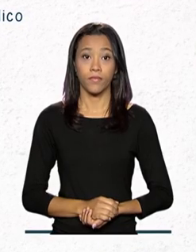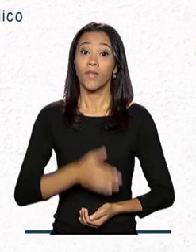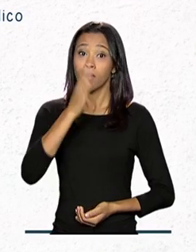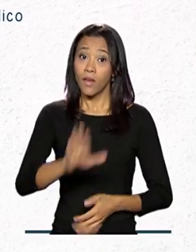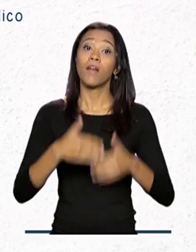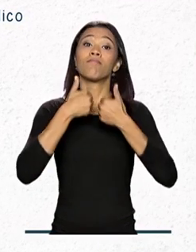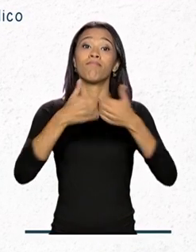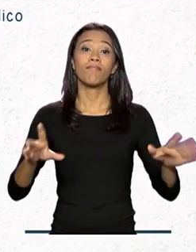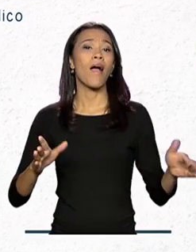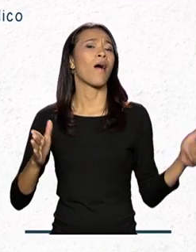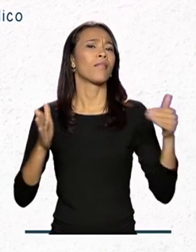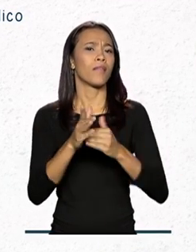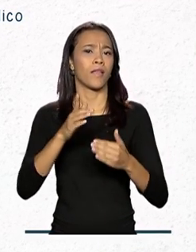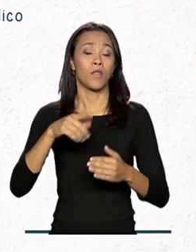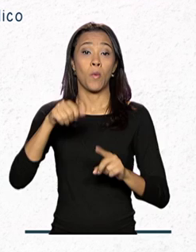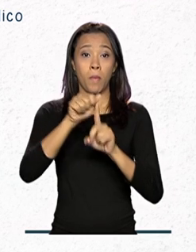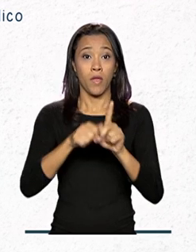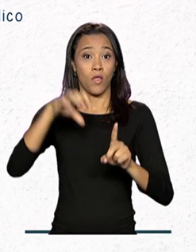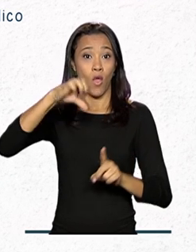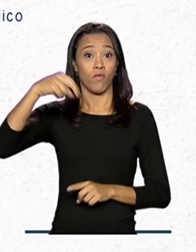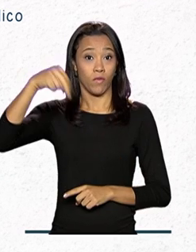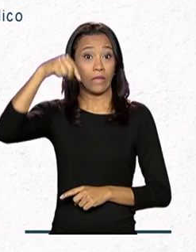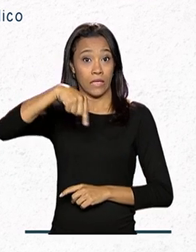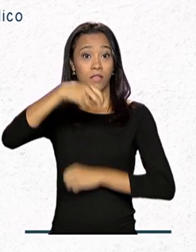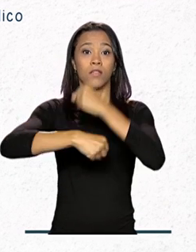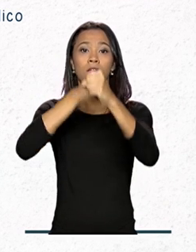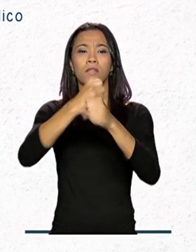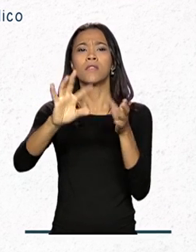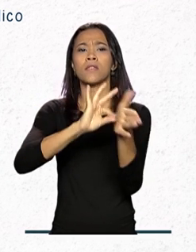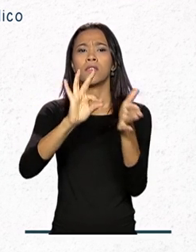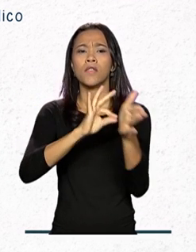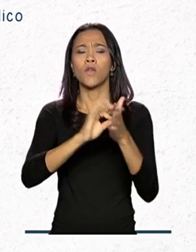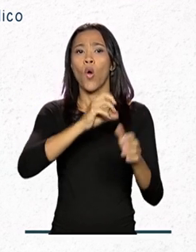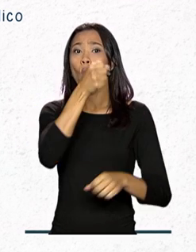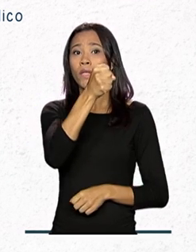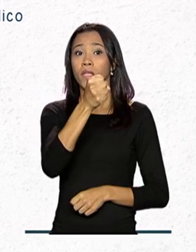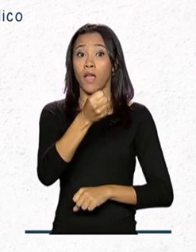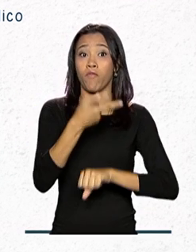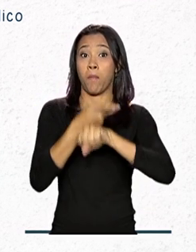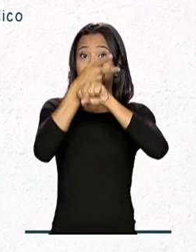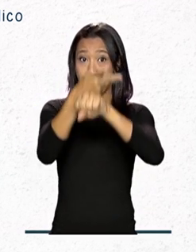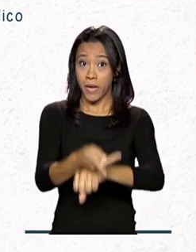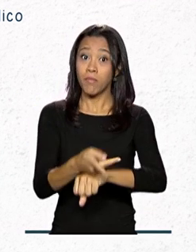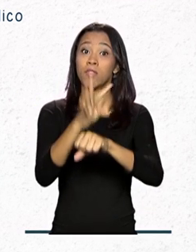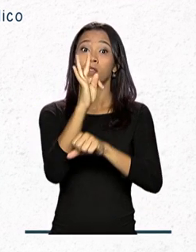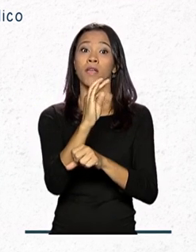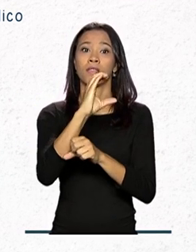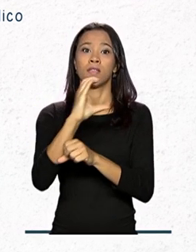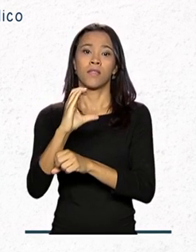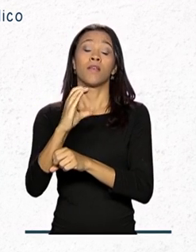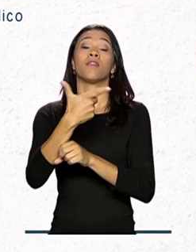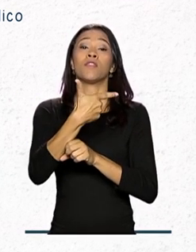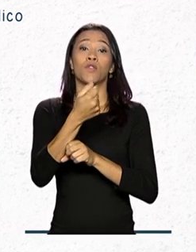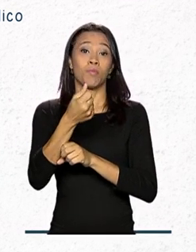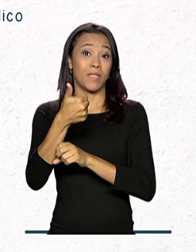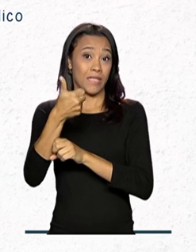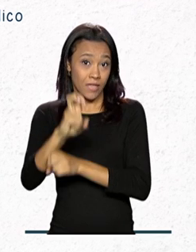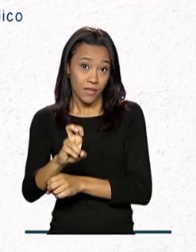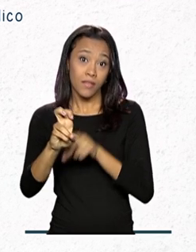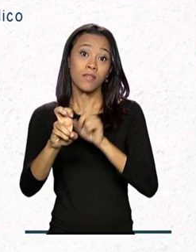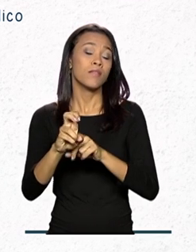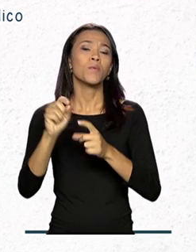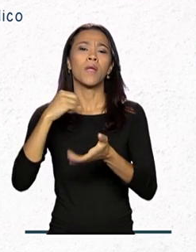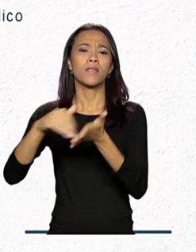Estão abertas até 9 de novembro deste ano as inscrições para o 8º Prêmio de Monografias, edição 2015, da Secretaria